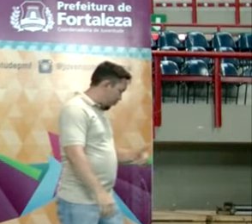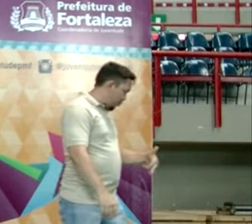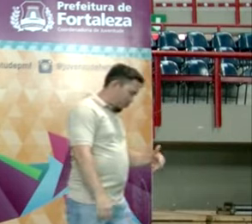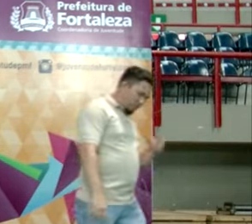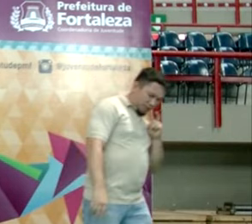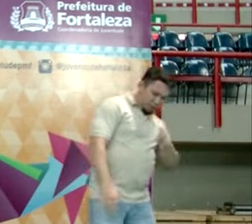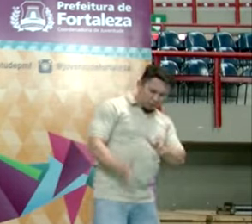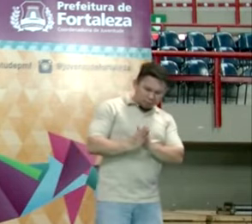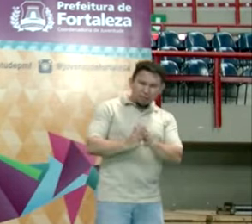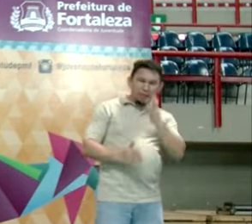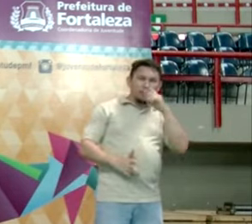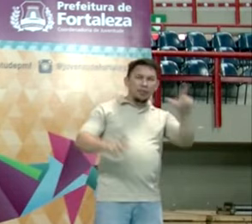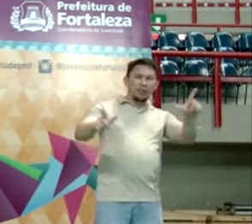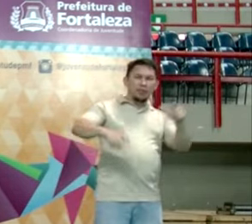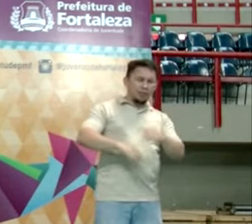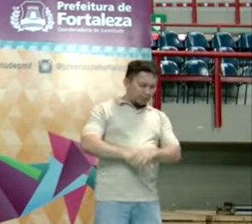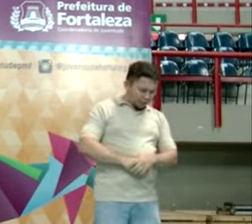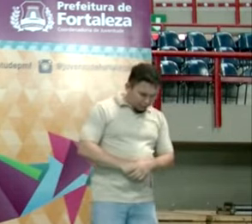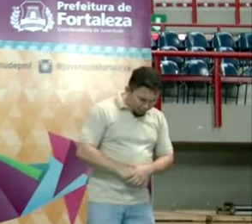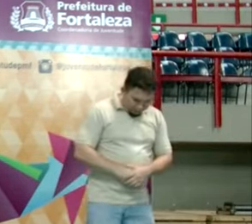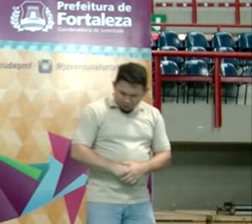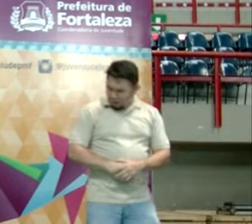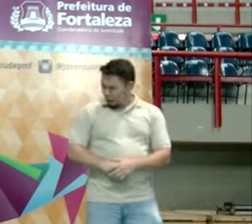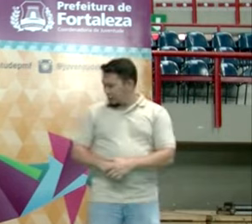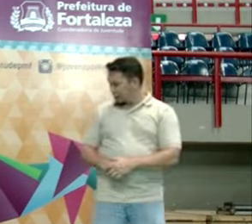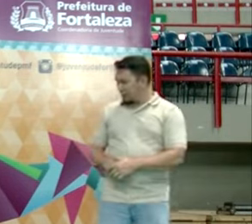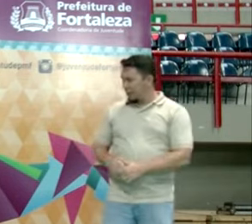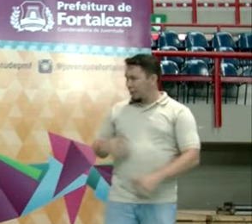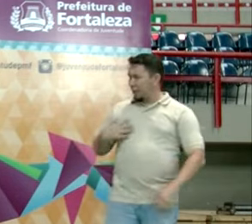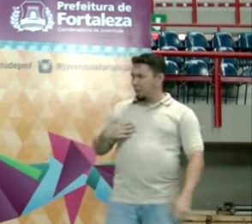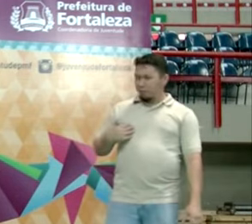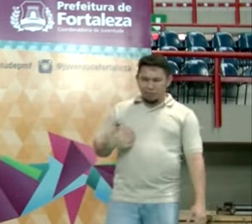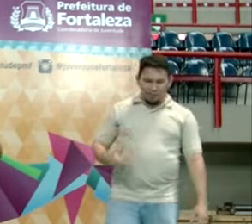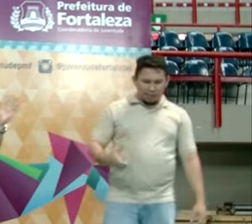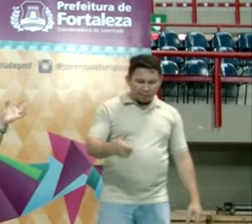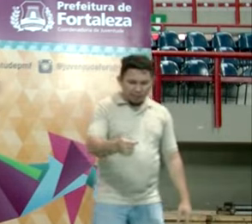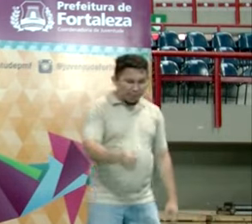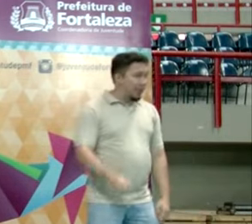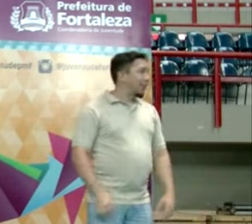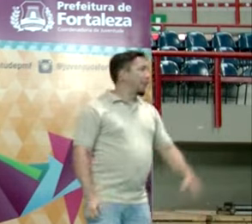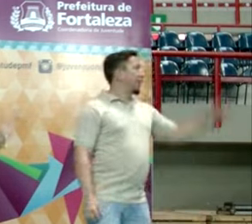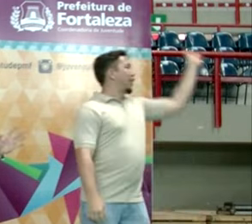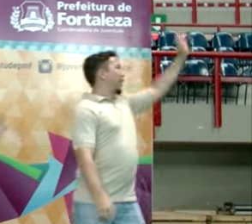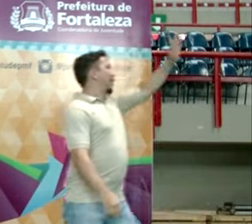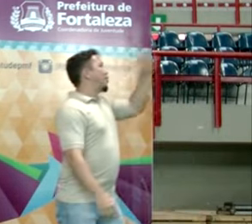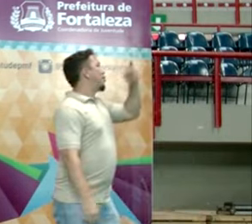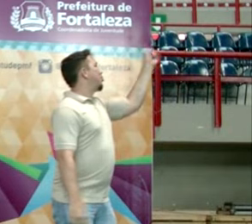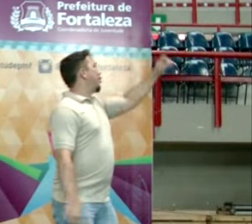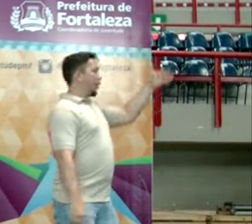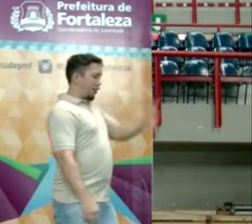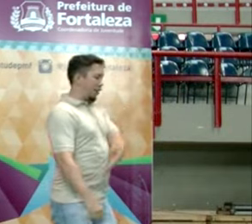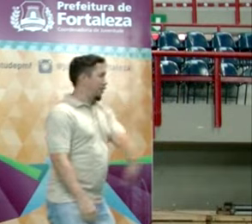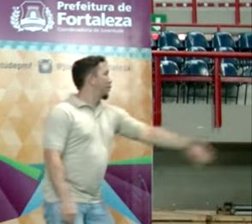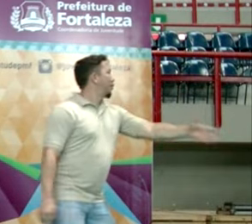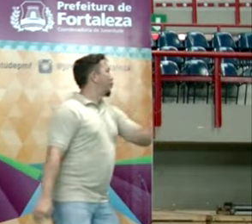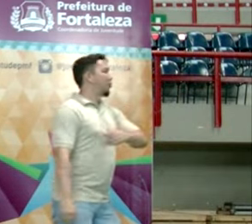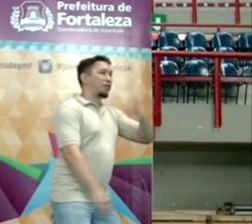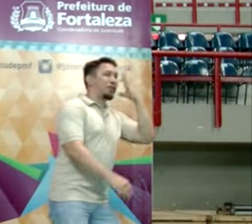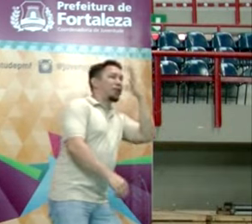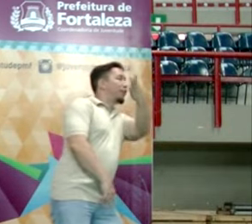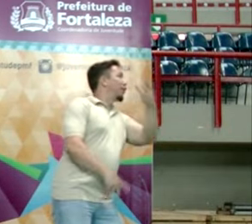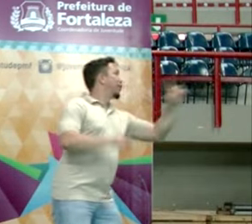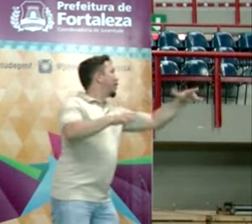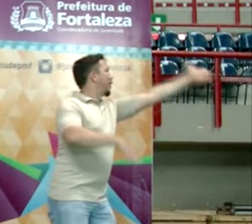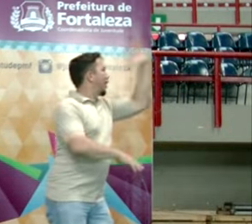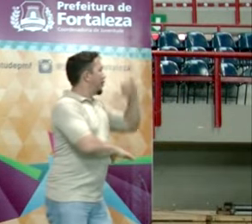na sala, só as bonecas e a televisão ligada. Eu fui desligar. Aí ela grita lá da cozinha: não, desliga que as minhas filhas estão assistindo